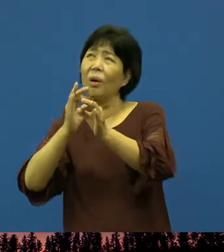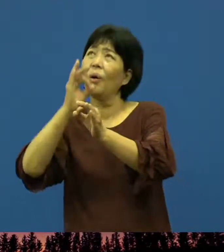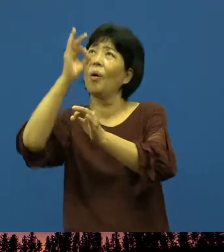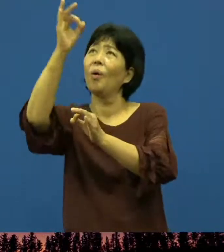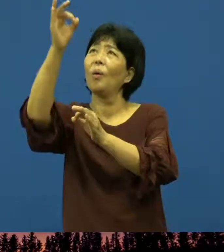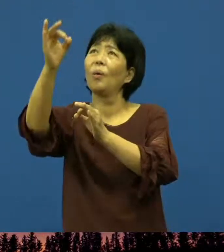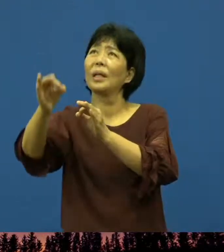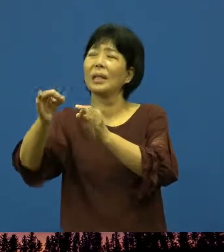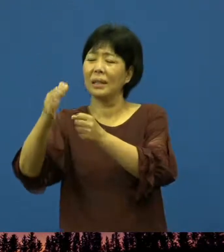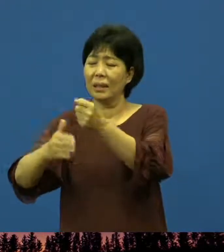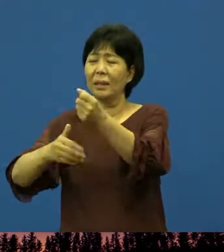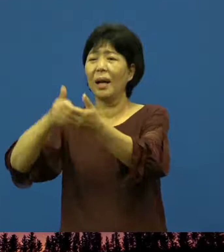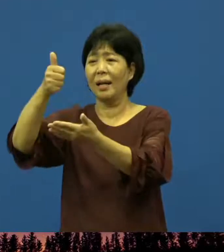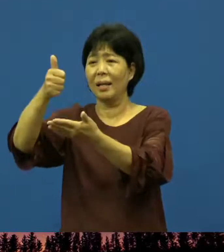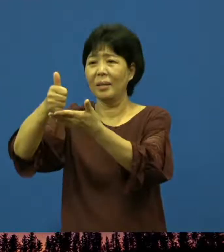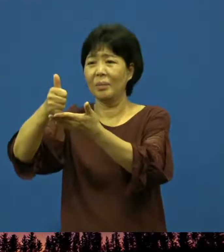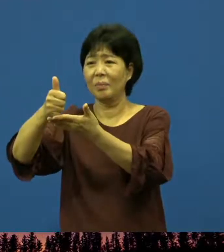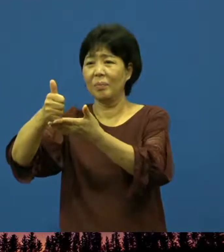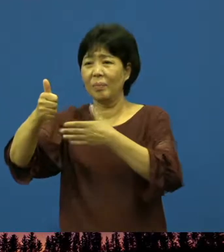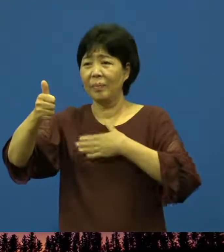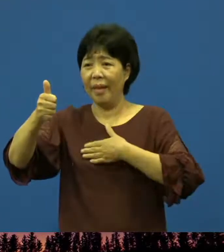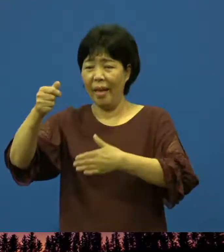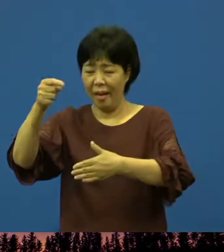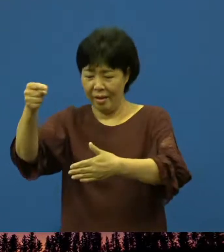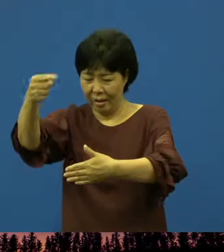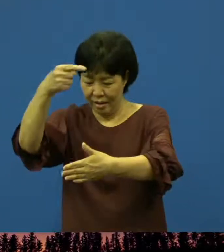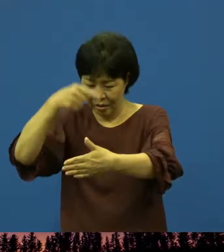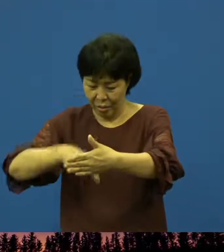들어와 역사하기 때문에.